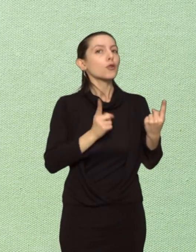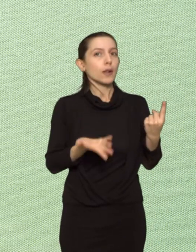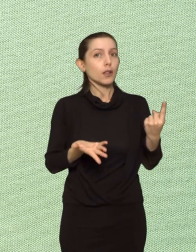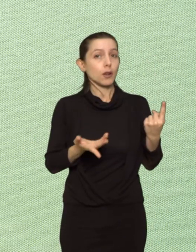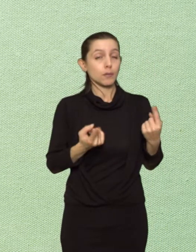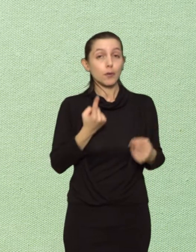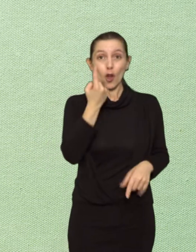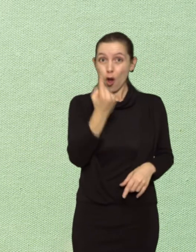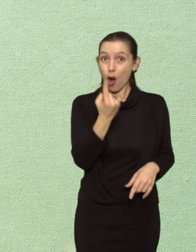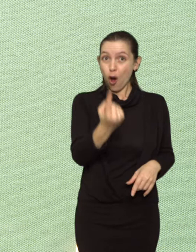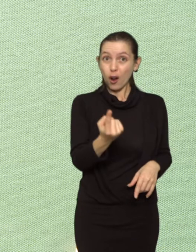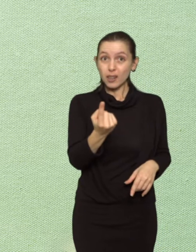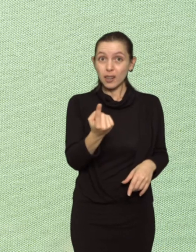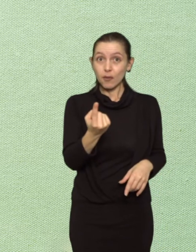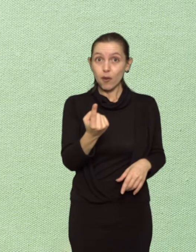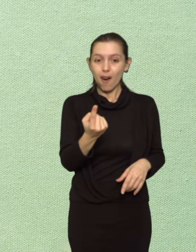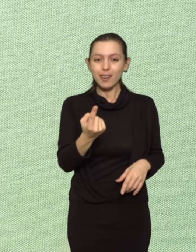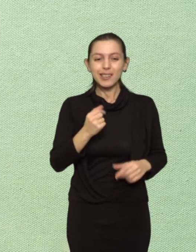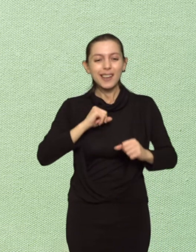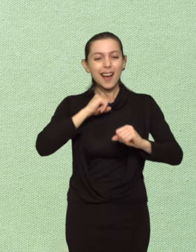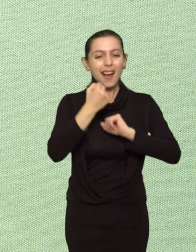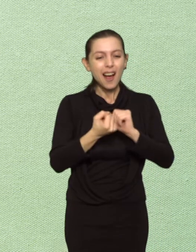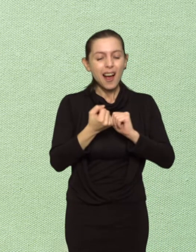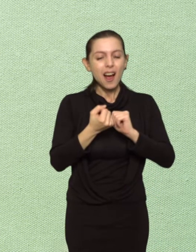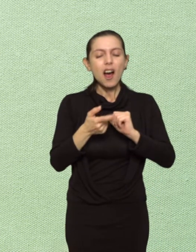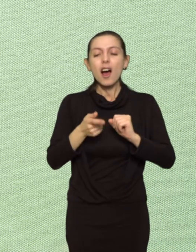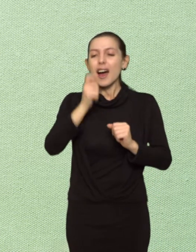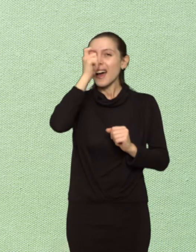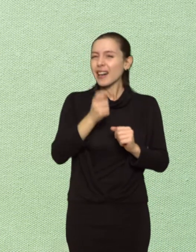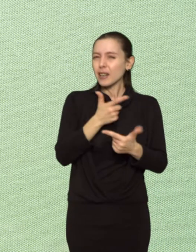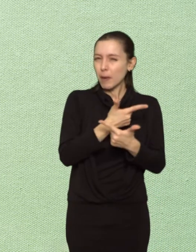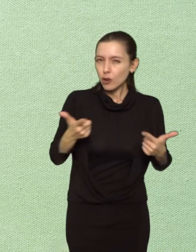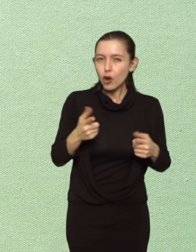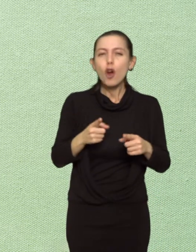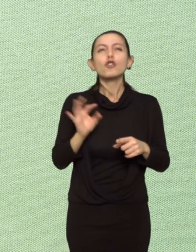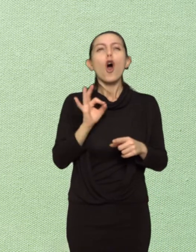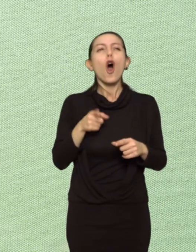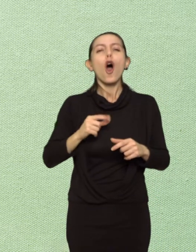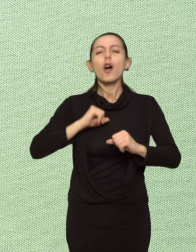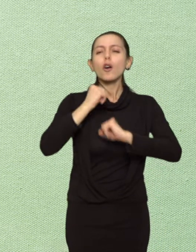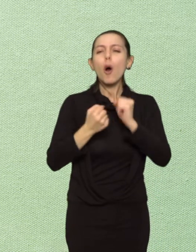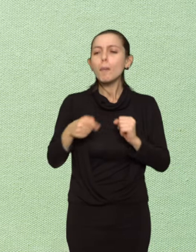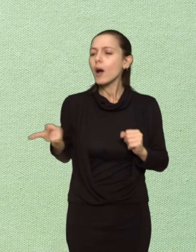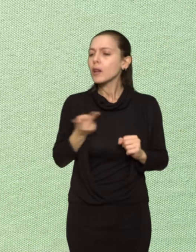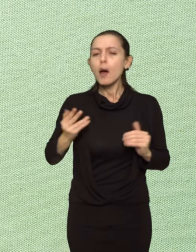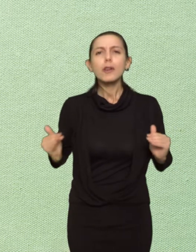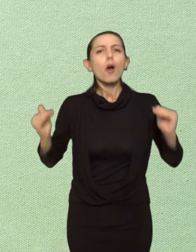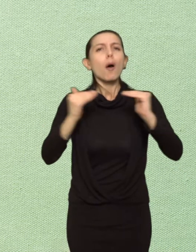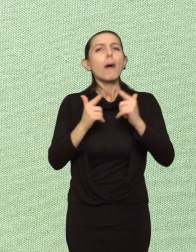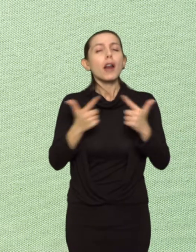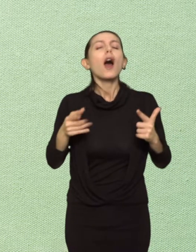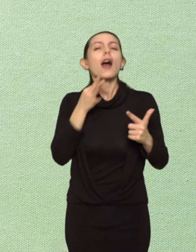c'è un trattamento non rispettoso e non uguale agli altri cittadini, si configura una